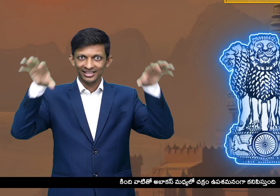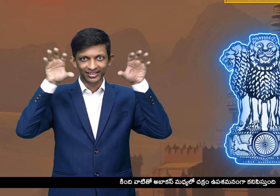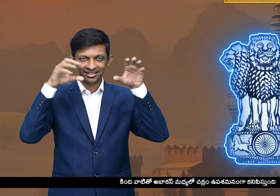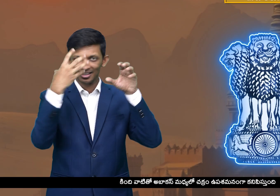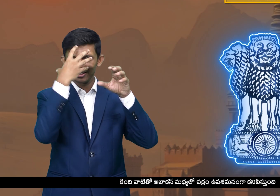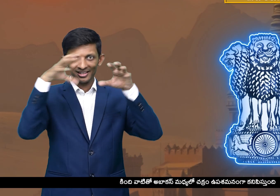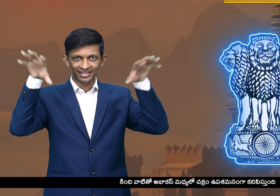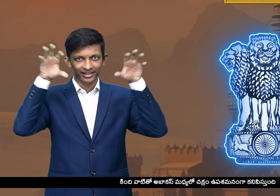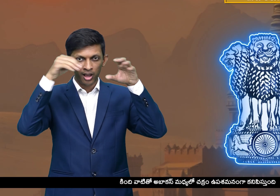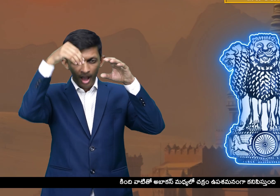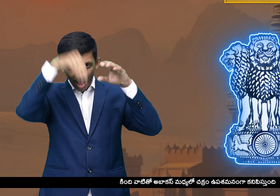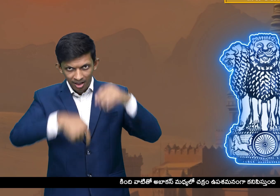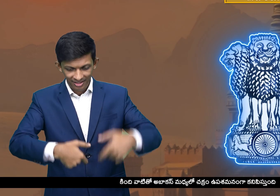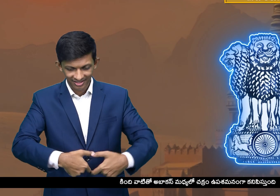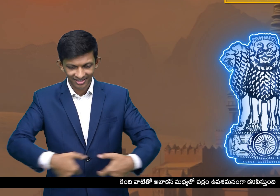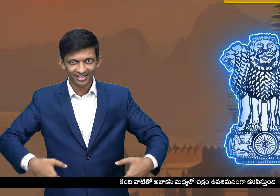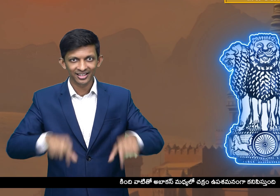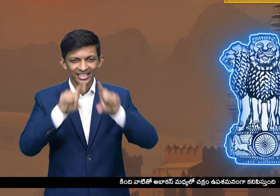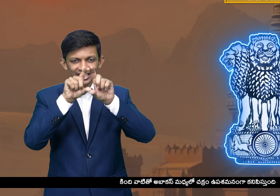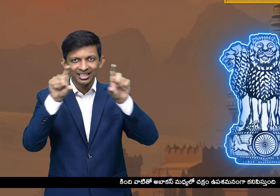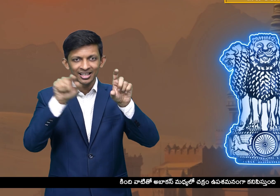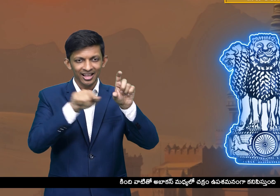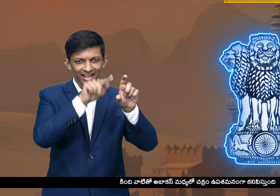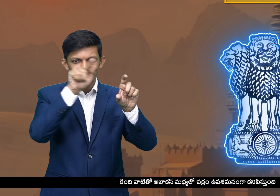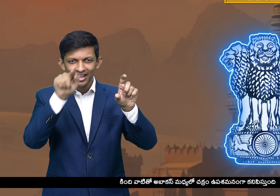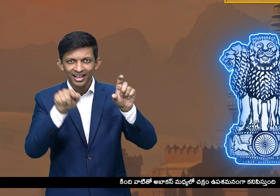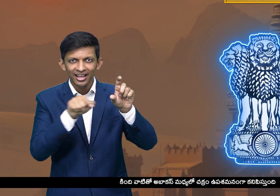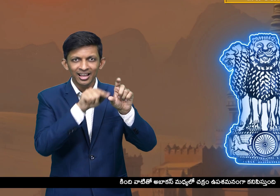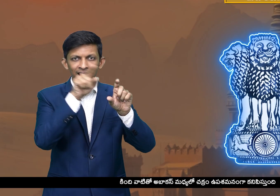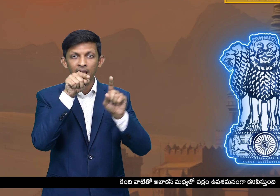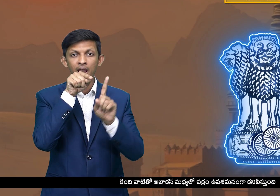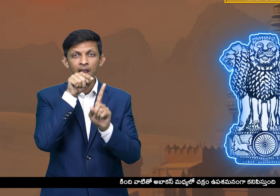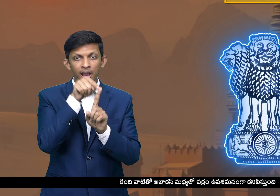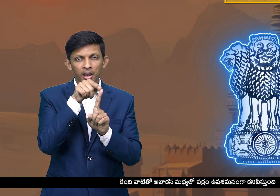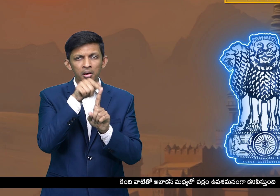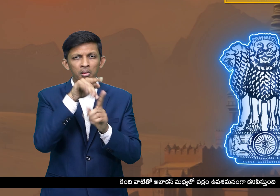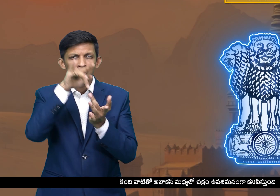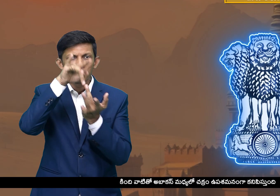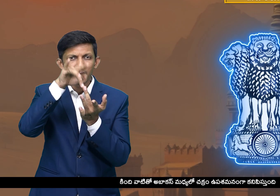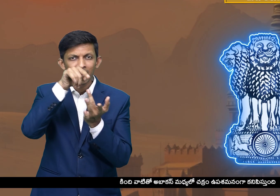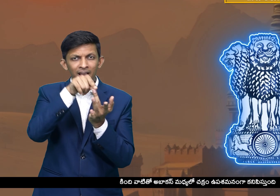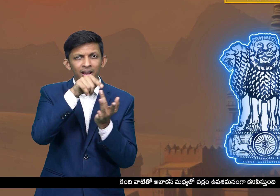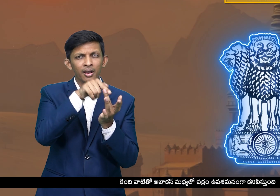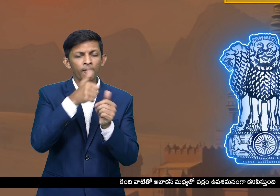కింది వాటితో అబాకస్ మధ్యలో చక్రం ఉపశమనంగా కనిపిస్తుంది.